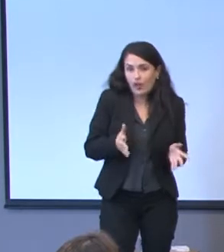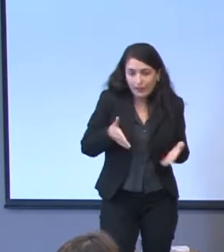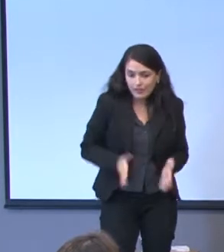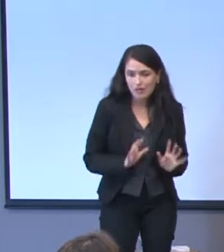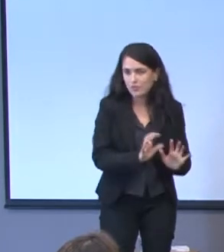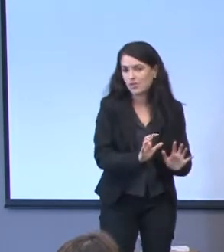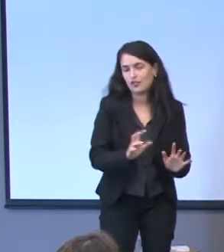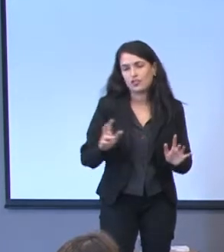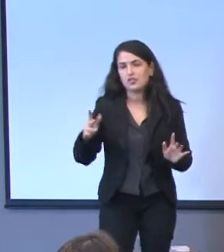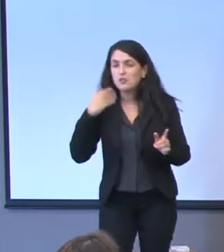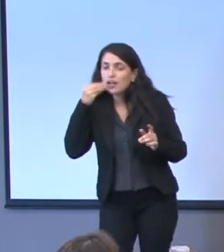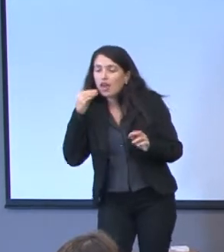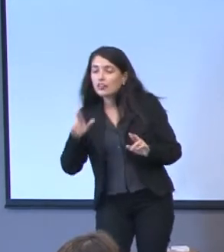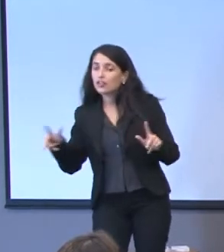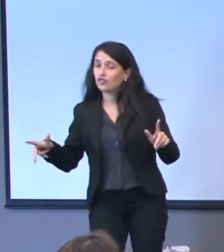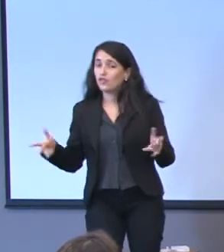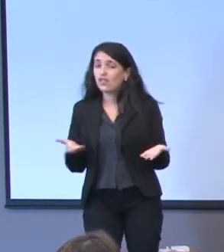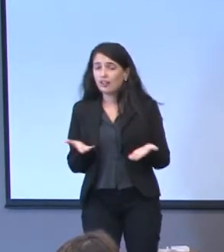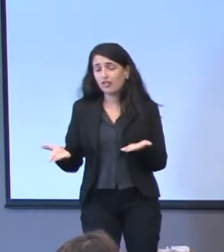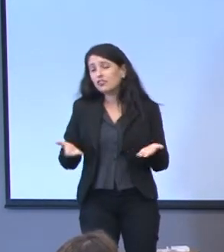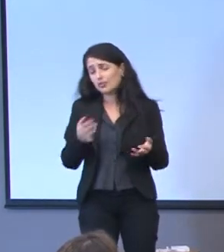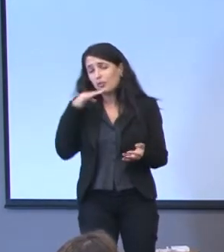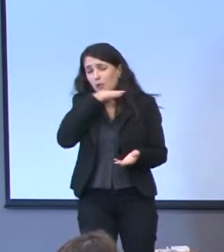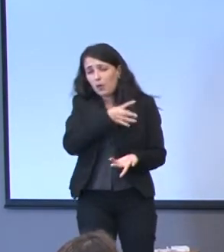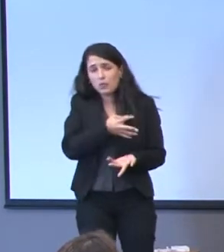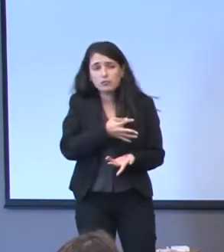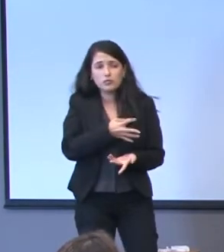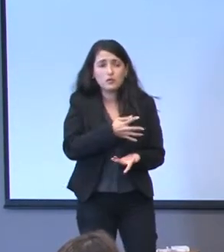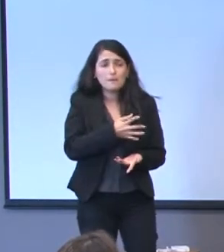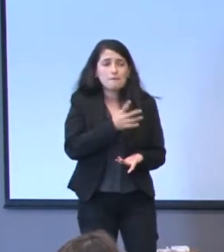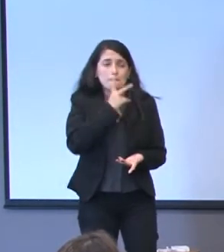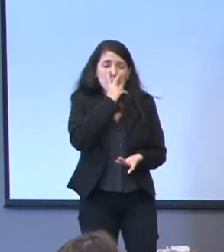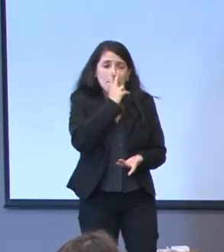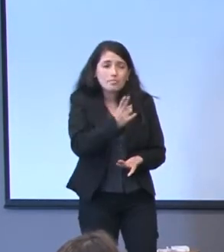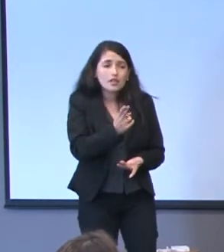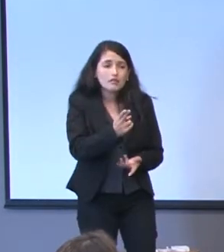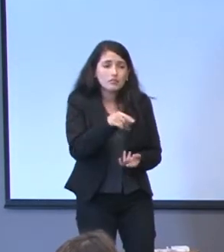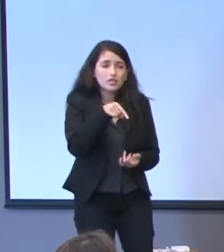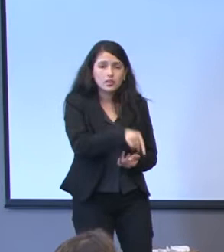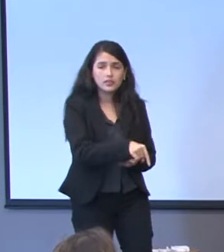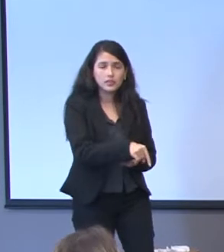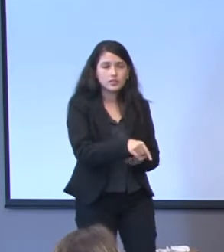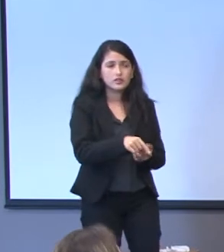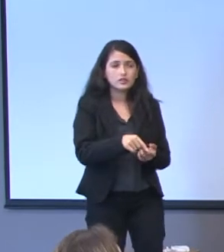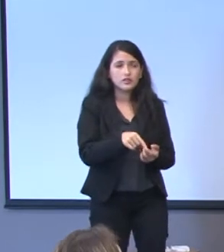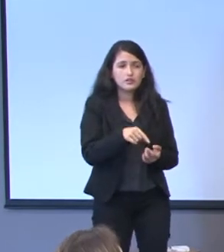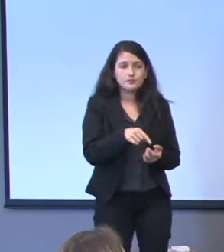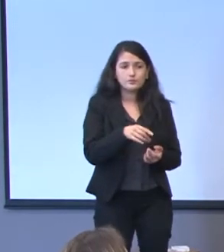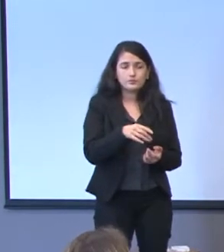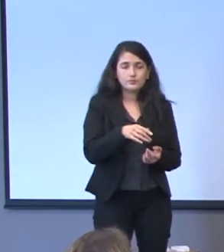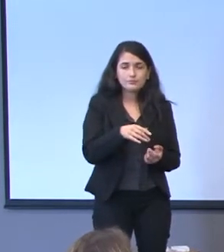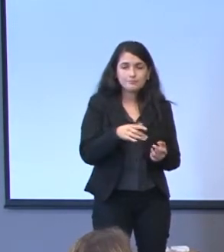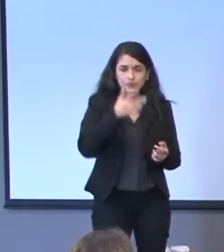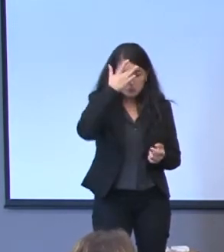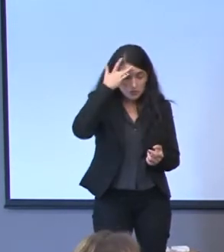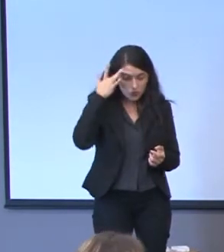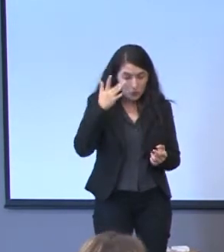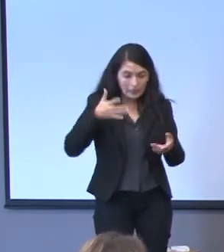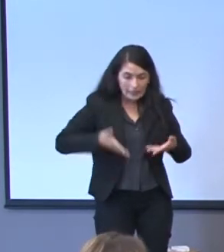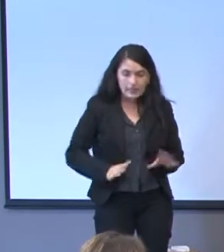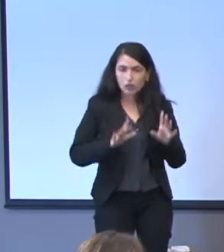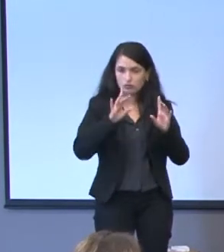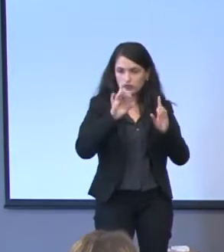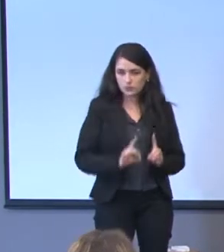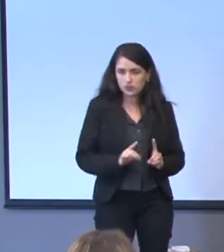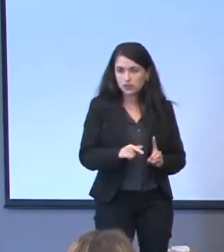física. Isso deixa ela num universo de não ter vivido experiências. Eu